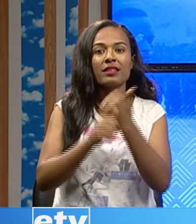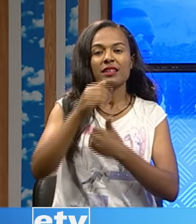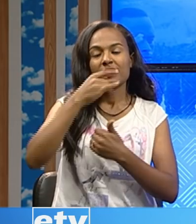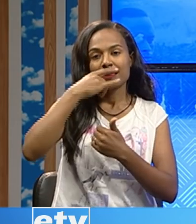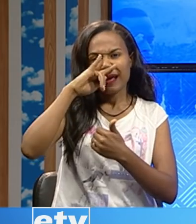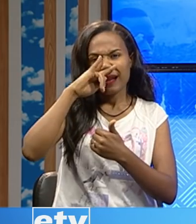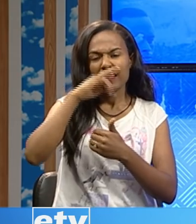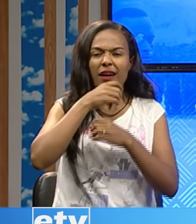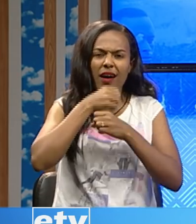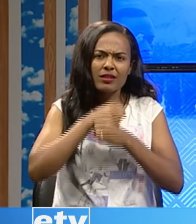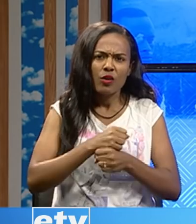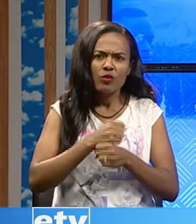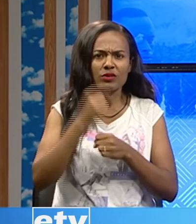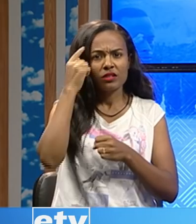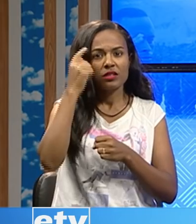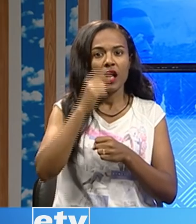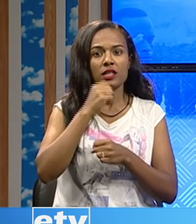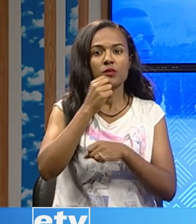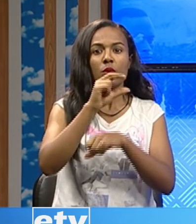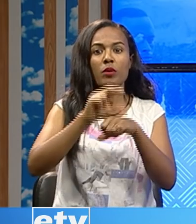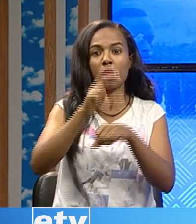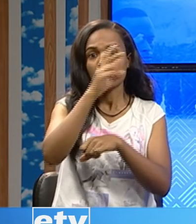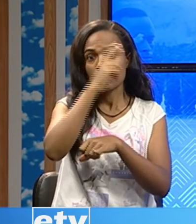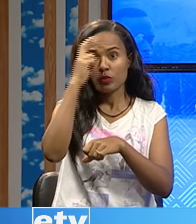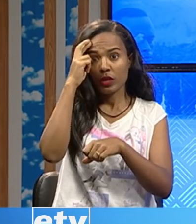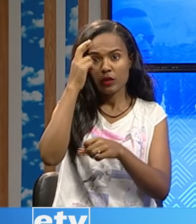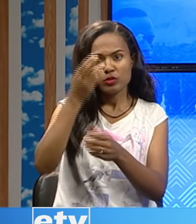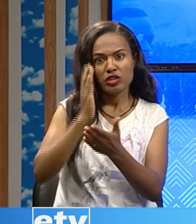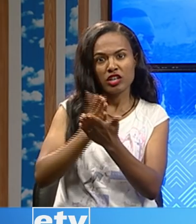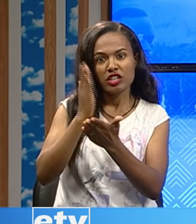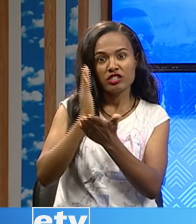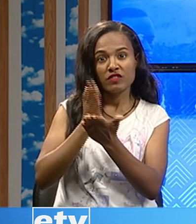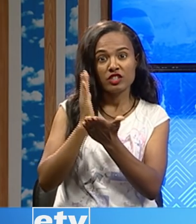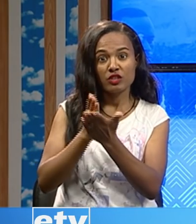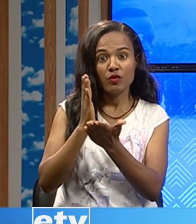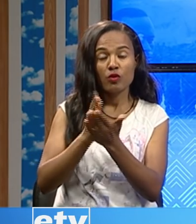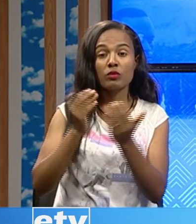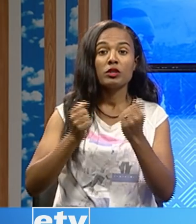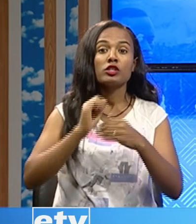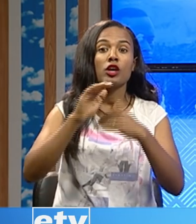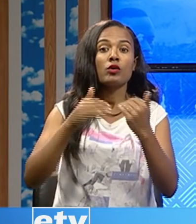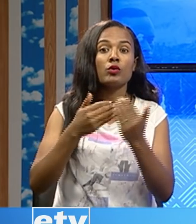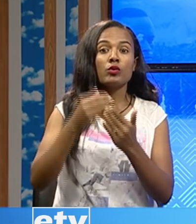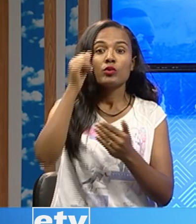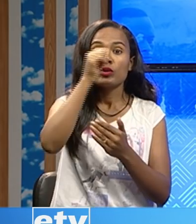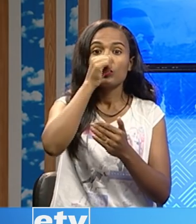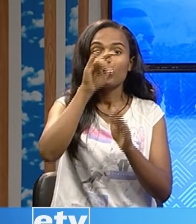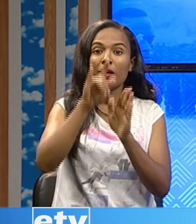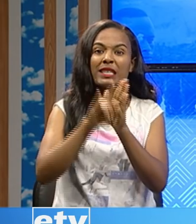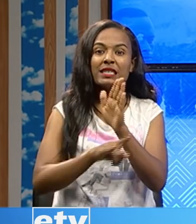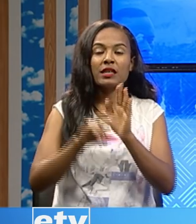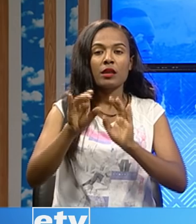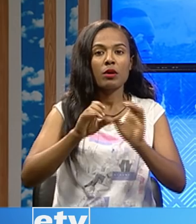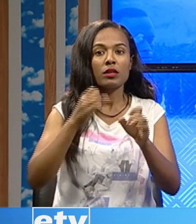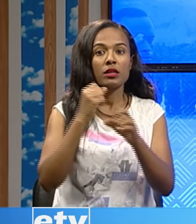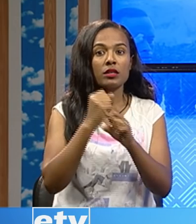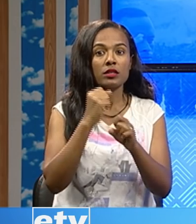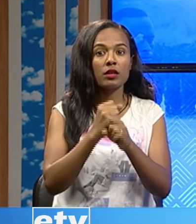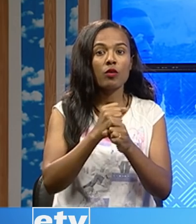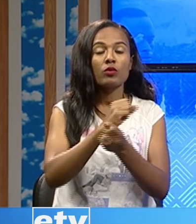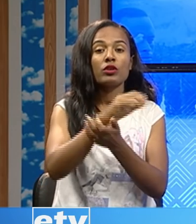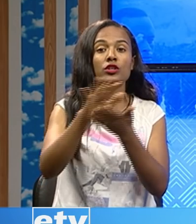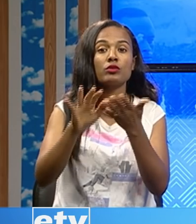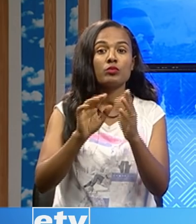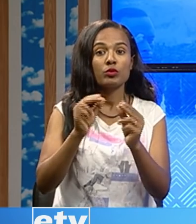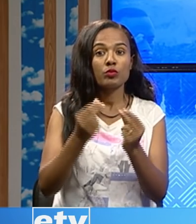አዛውንት ሳይራራ በብሔራቸው ምክንያት ብቻ የጨፈጨፈውን በቻለው ሁሉ ኢትዮጵያን ዝቅ ለማድረግ የሰራውን የሽብር